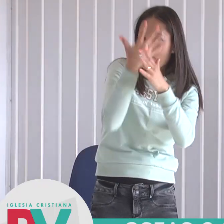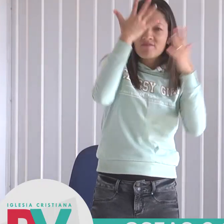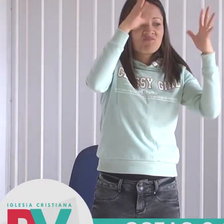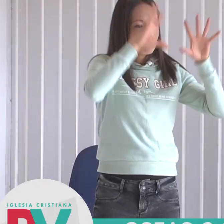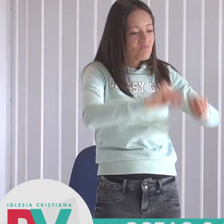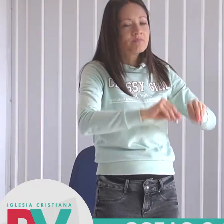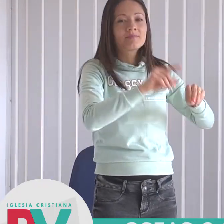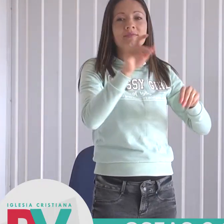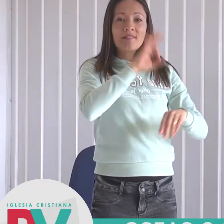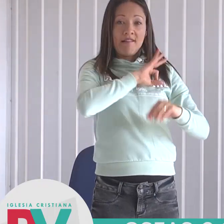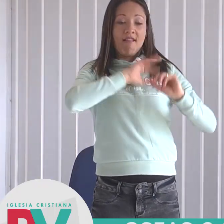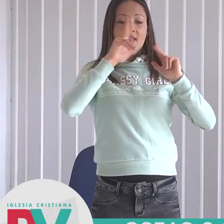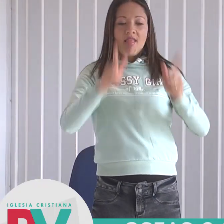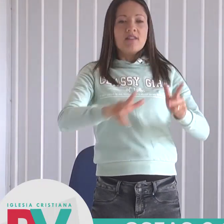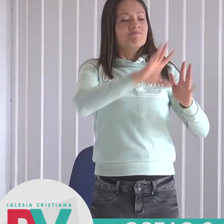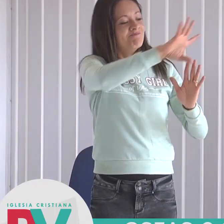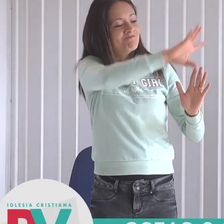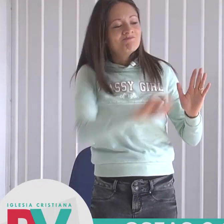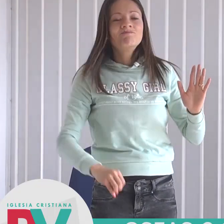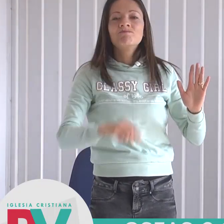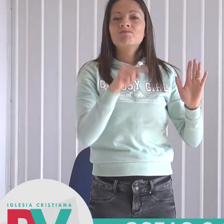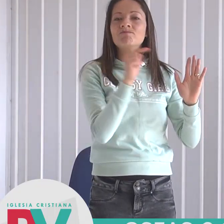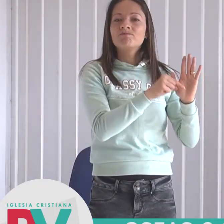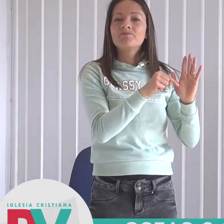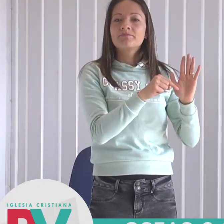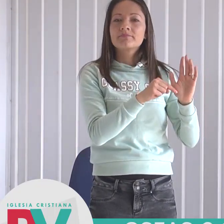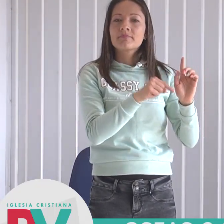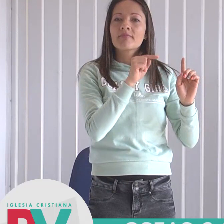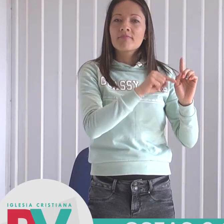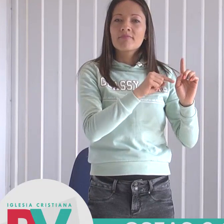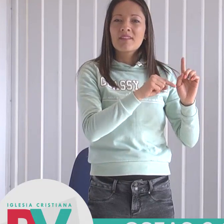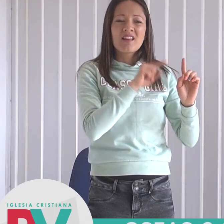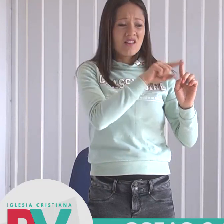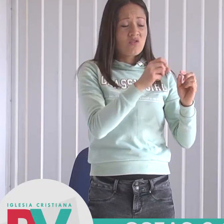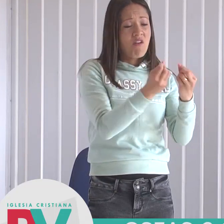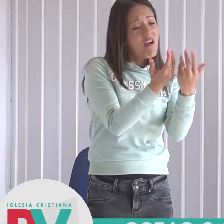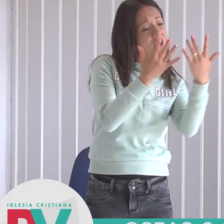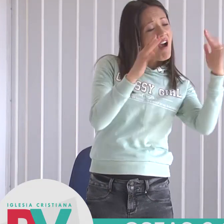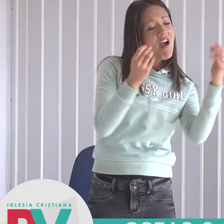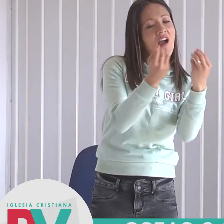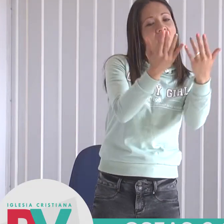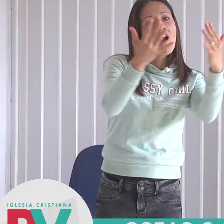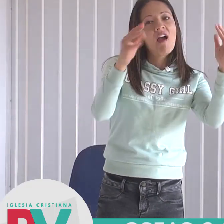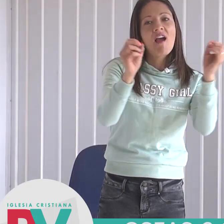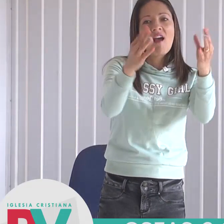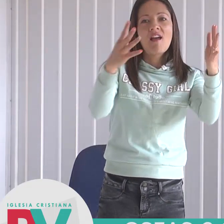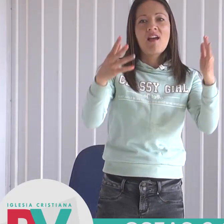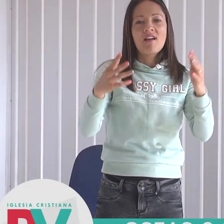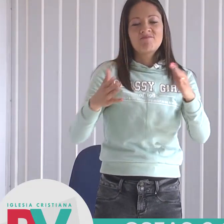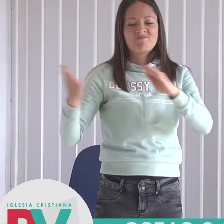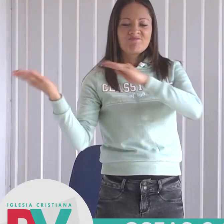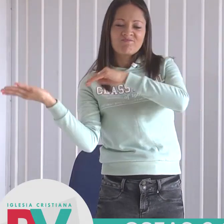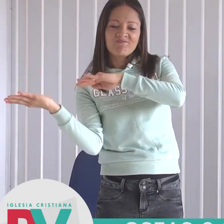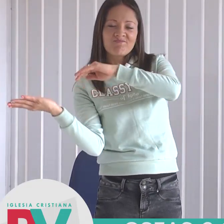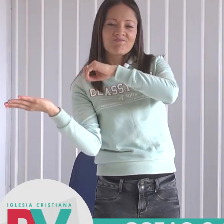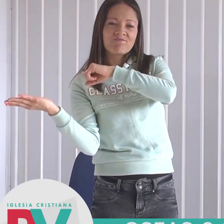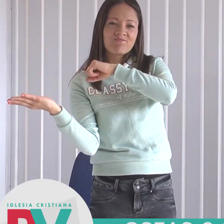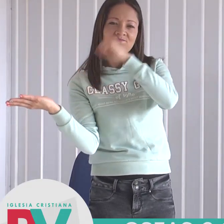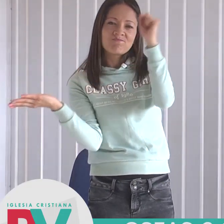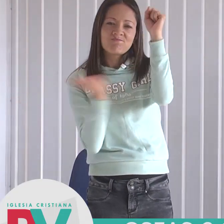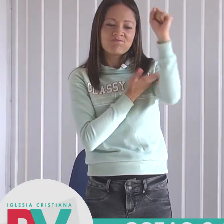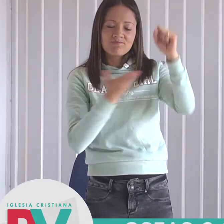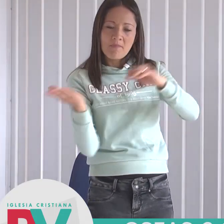reposo, y todas sus festividades. Y haré talar sus vides y sus higueras, de las cuales dijo, mi salario